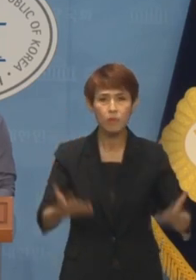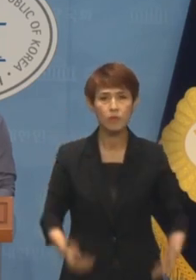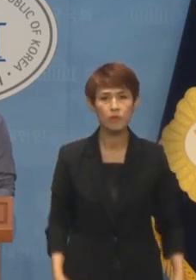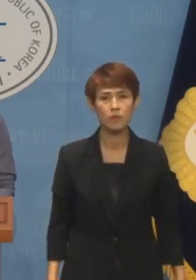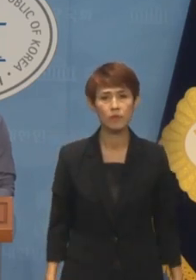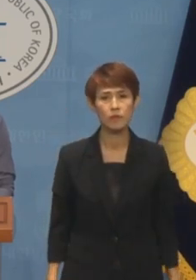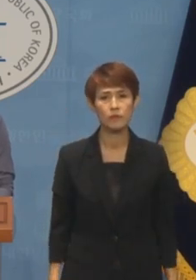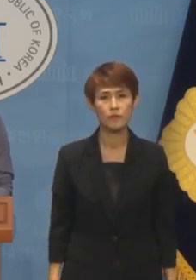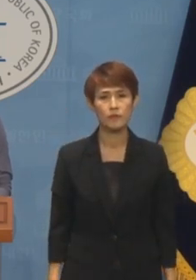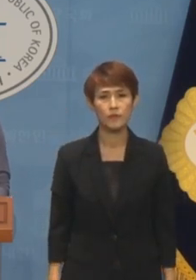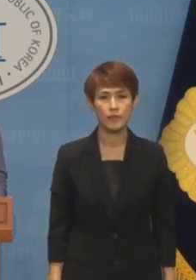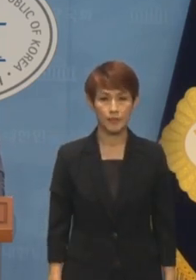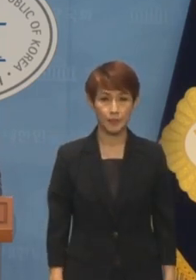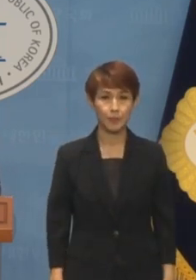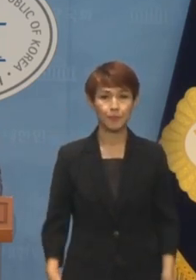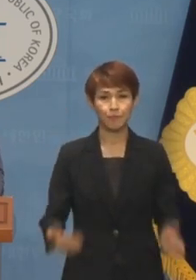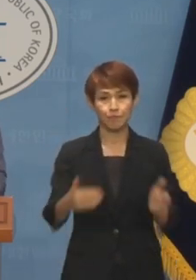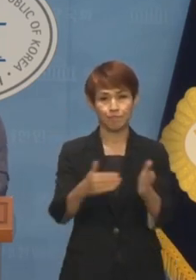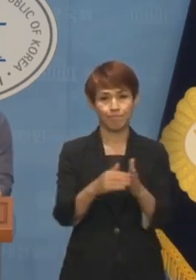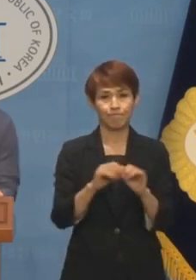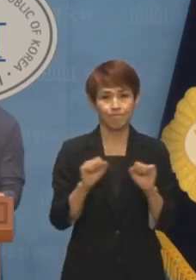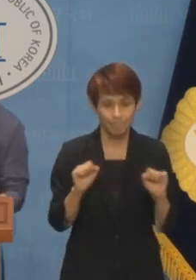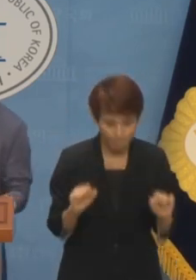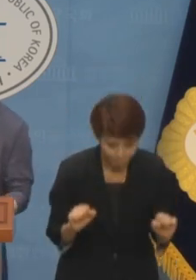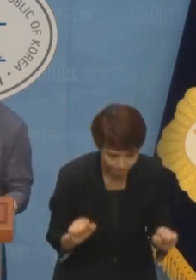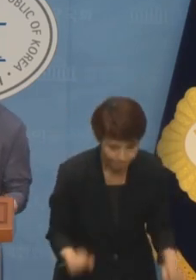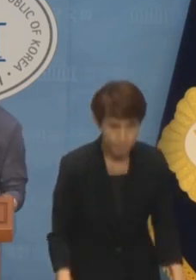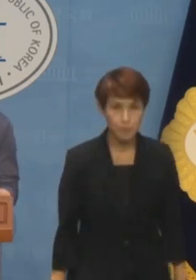합니까? 이상입니다.